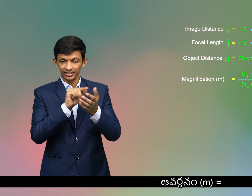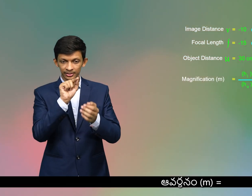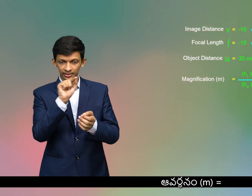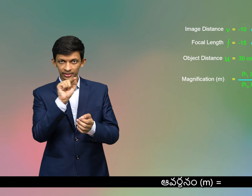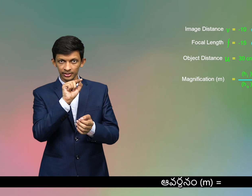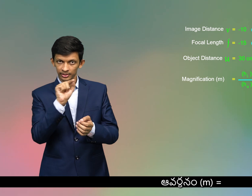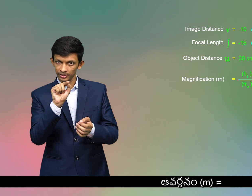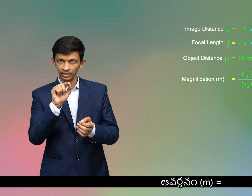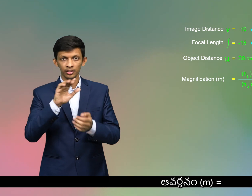ఆవర్ధనం m